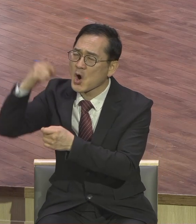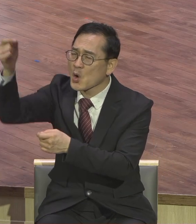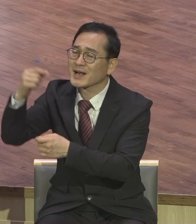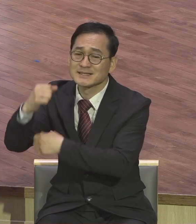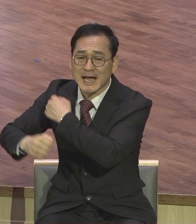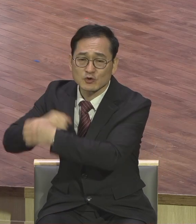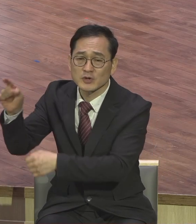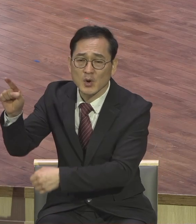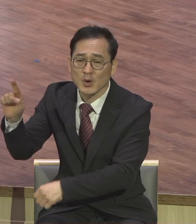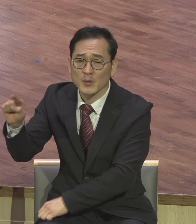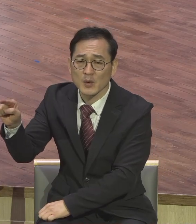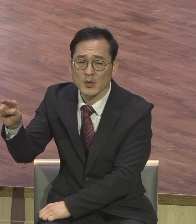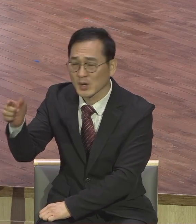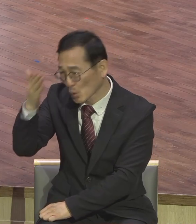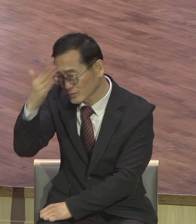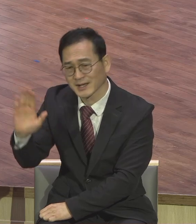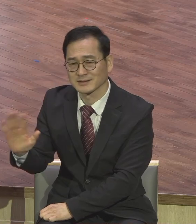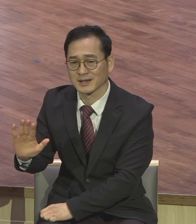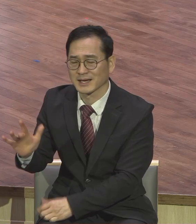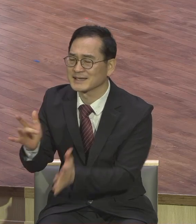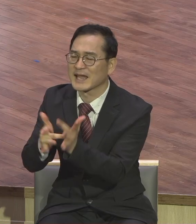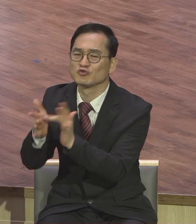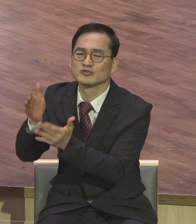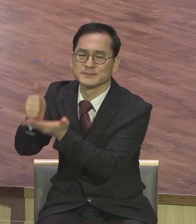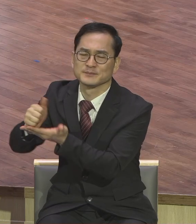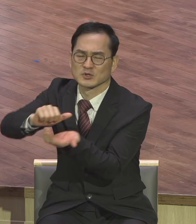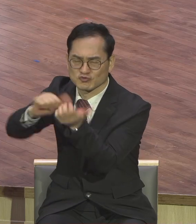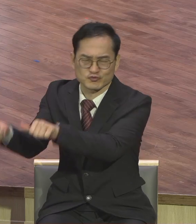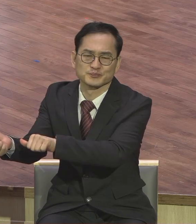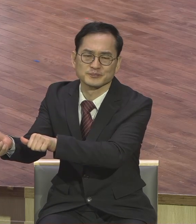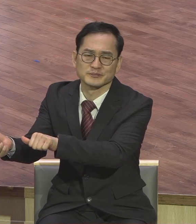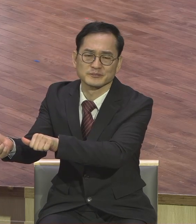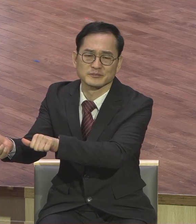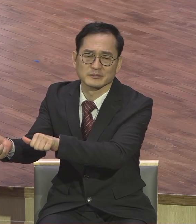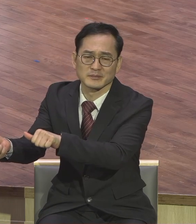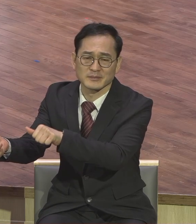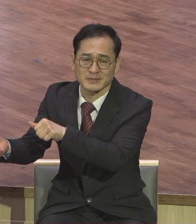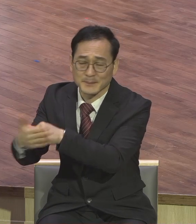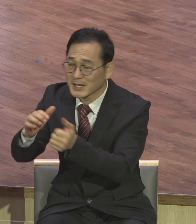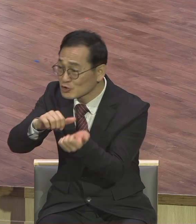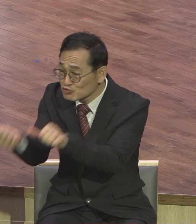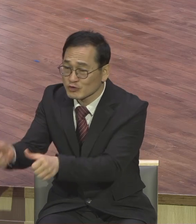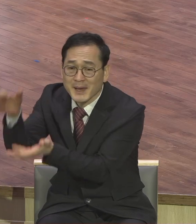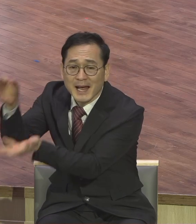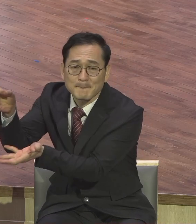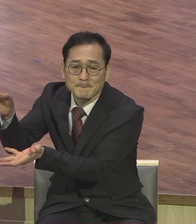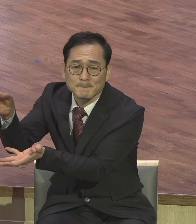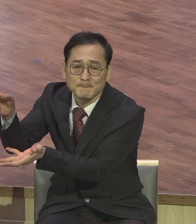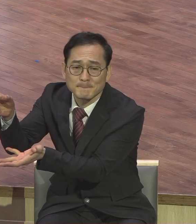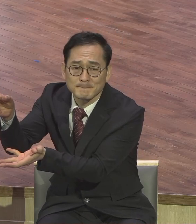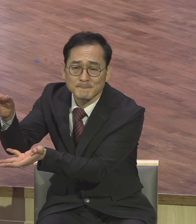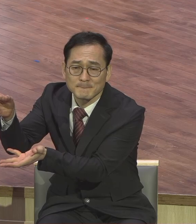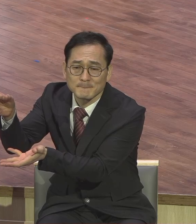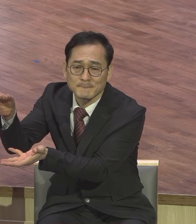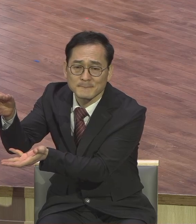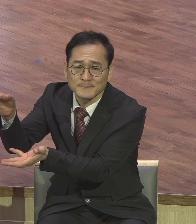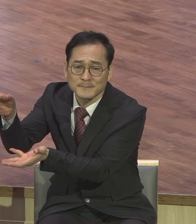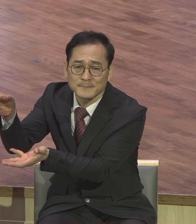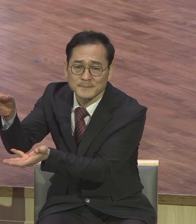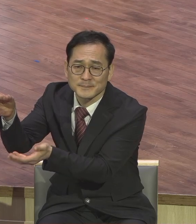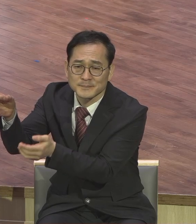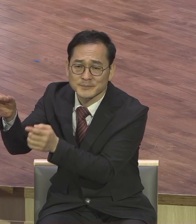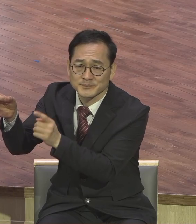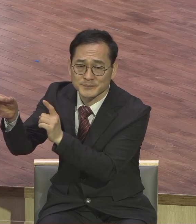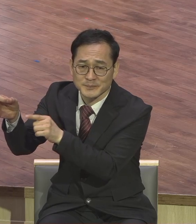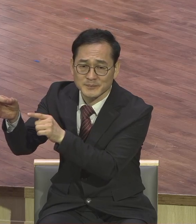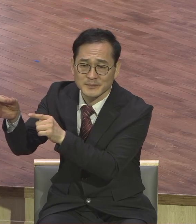값으로 환산할 수 없는 놀라운 희생의 이 대가를 통해서 믿는